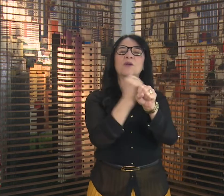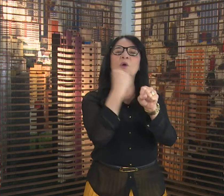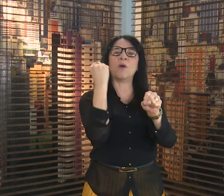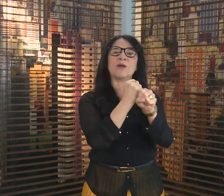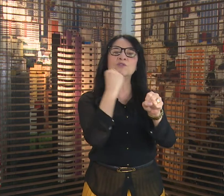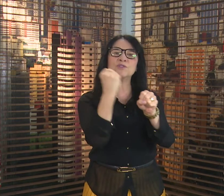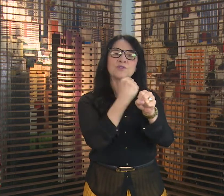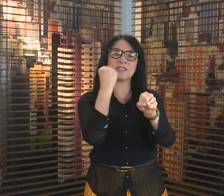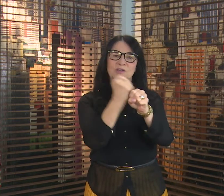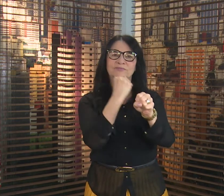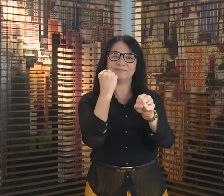com a construção.